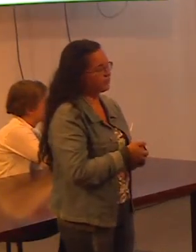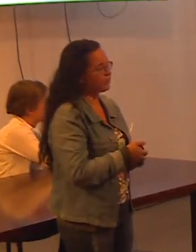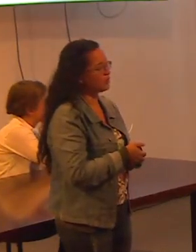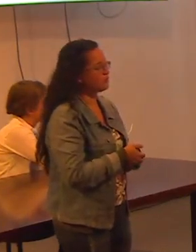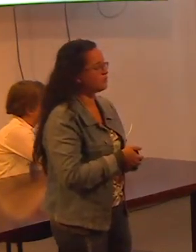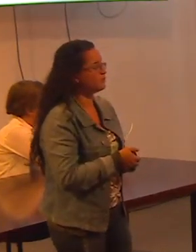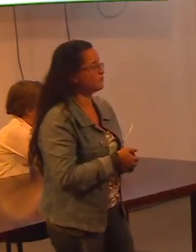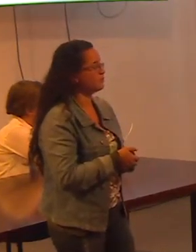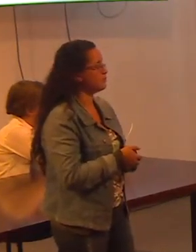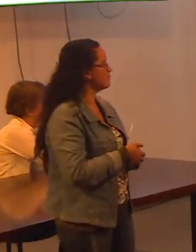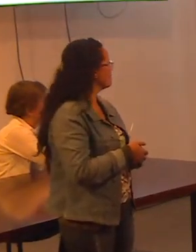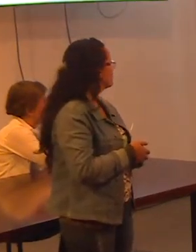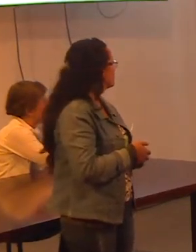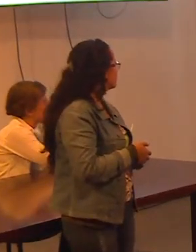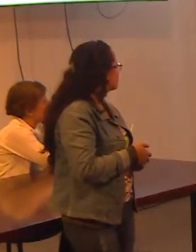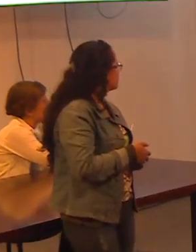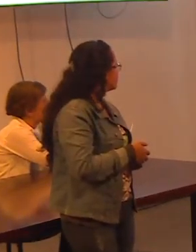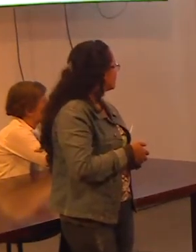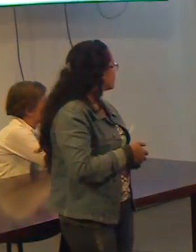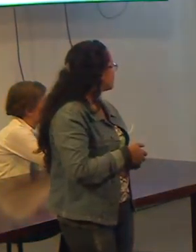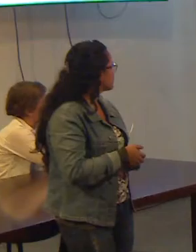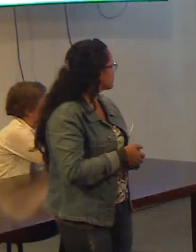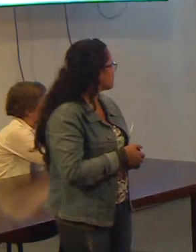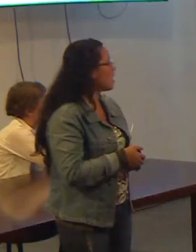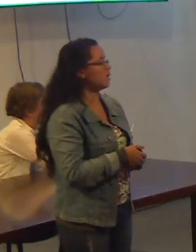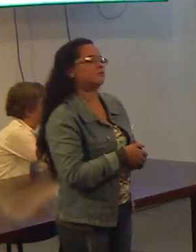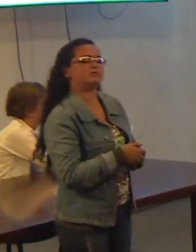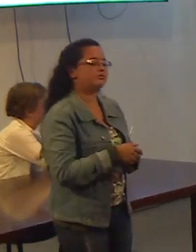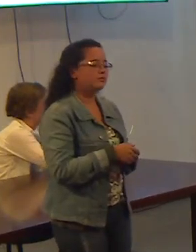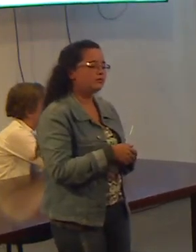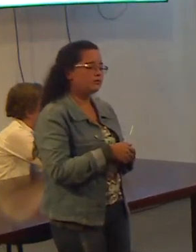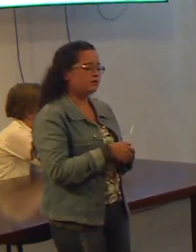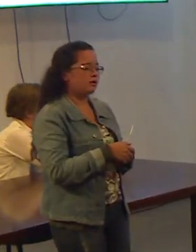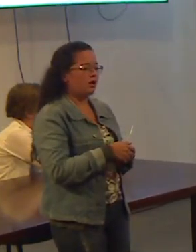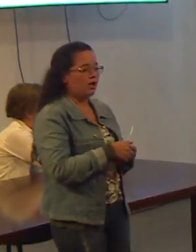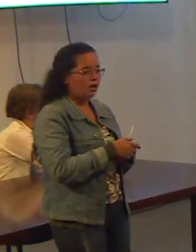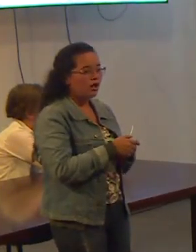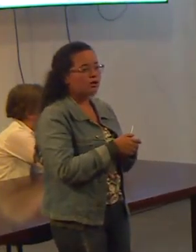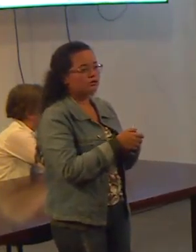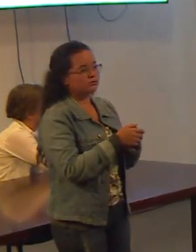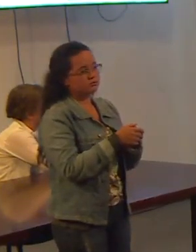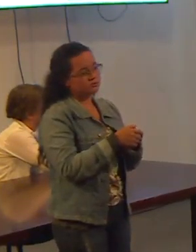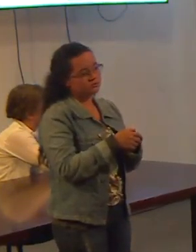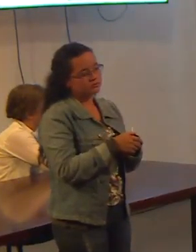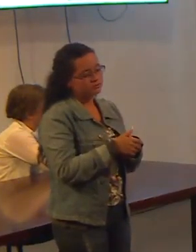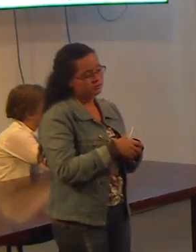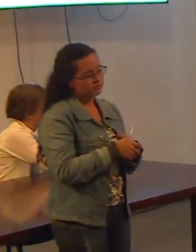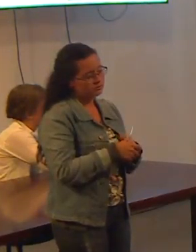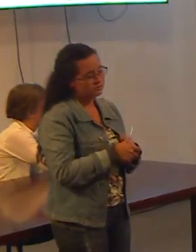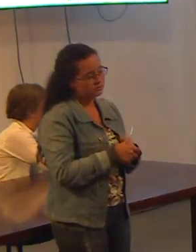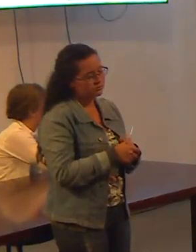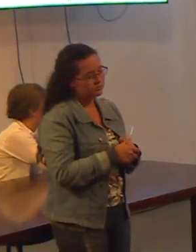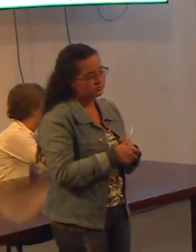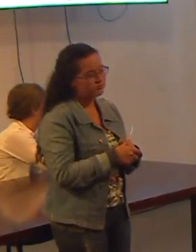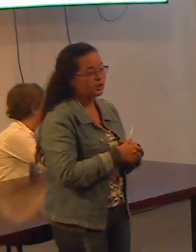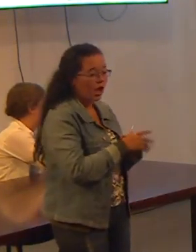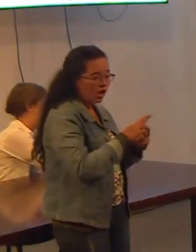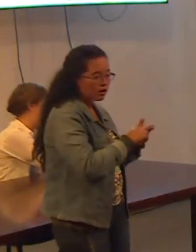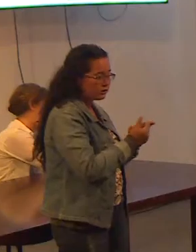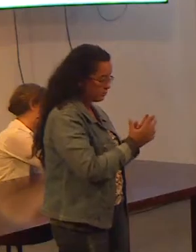Bueno, encontramos de la misma manera una estrecha relación frente a esas categorías